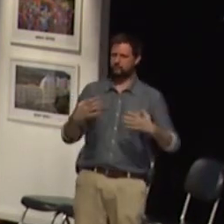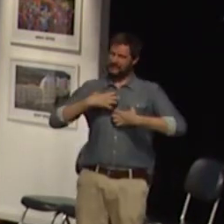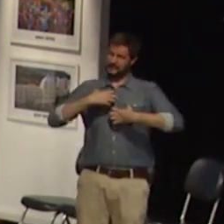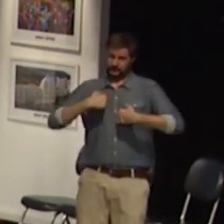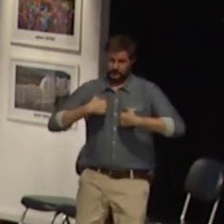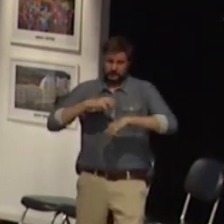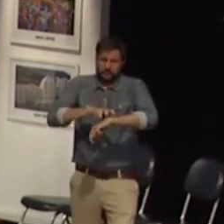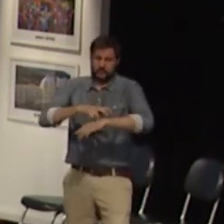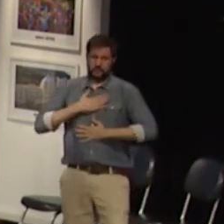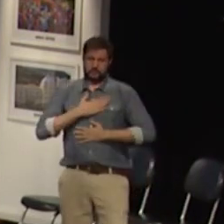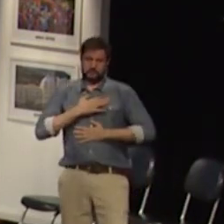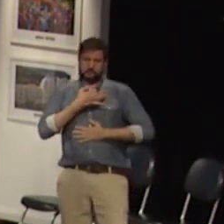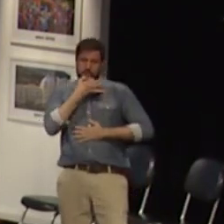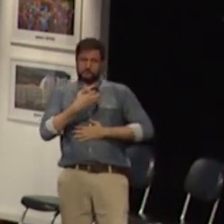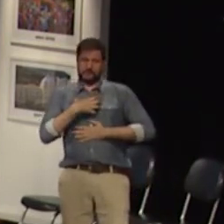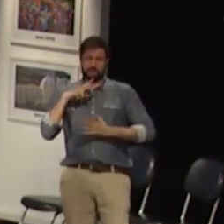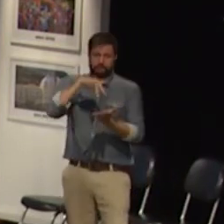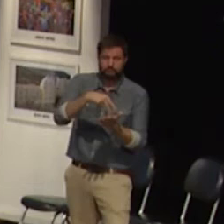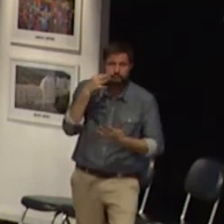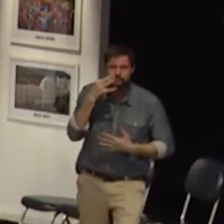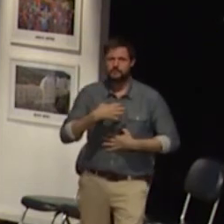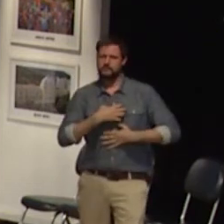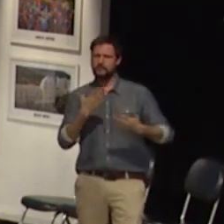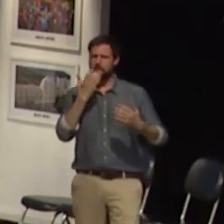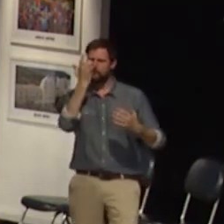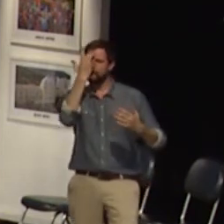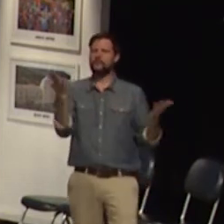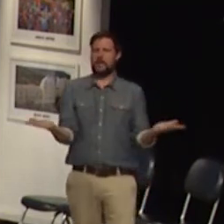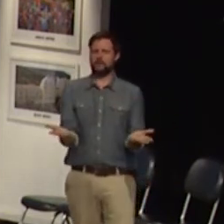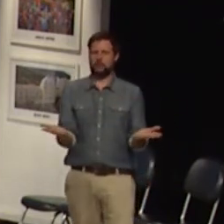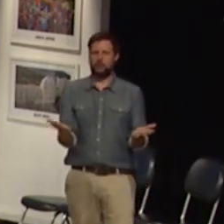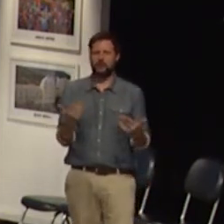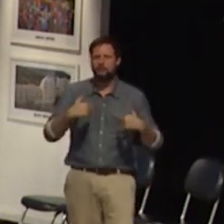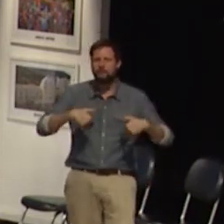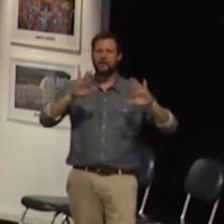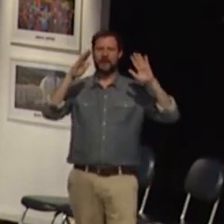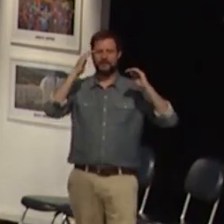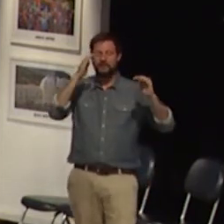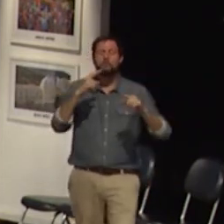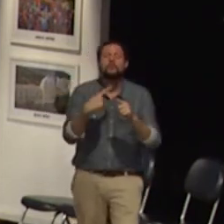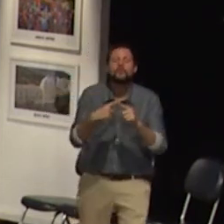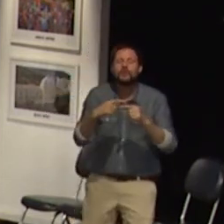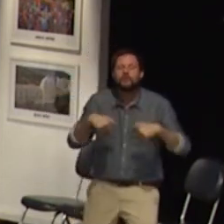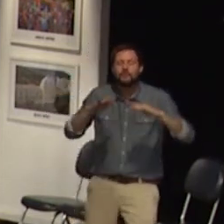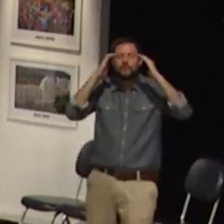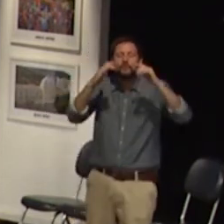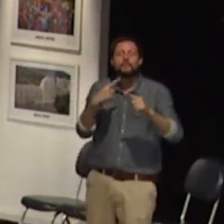o momento mais fácil para a gente até agora, na minha opinião. Estou presenciando isso agora. Então, esse momento